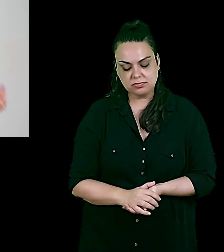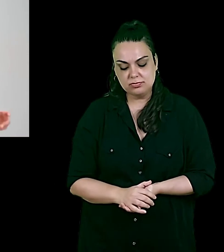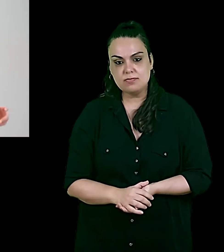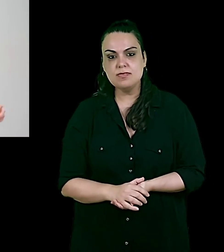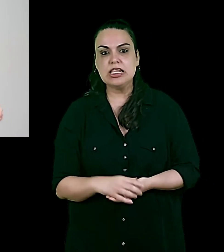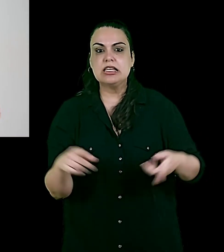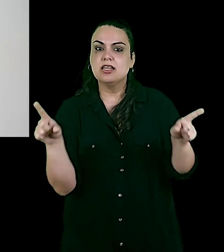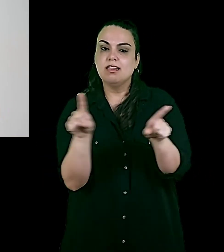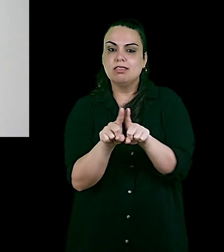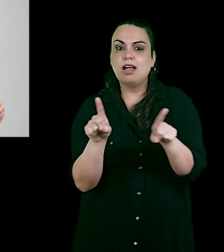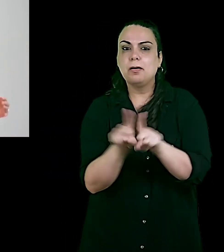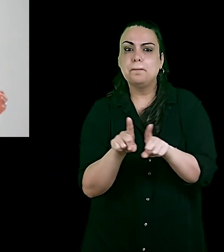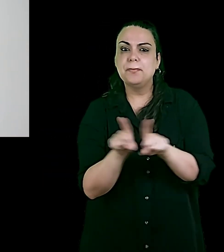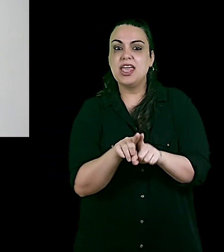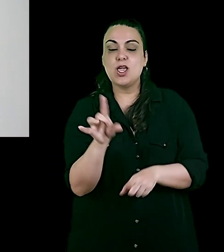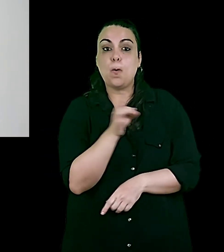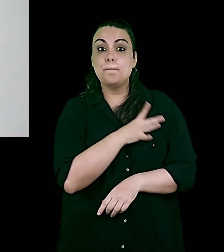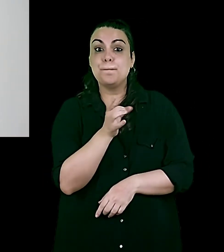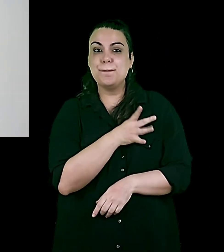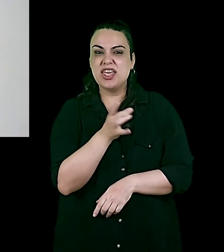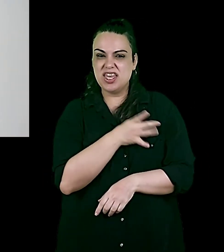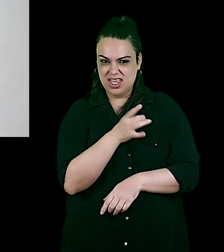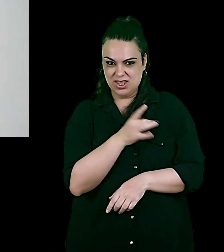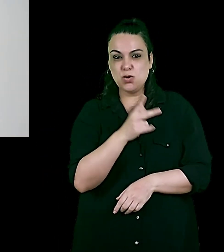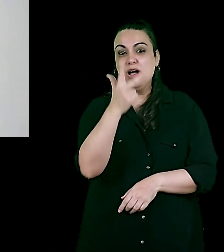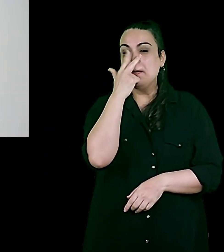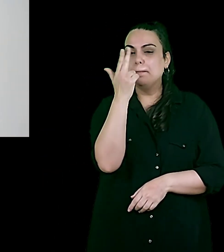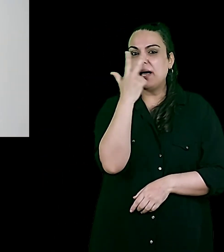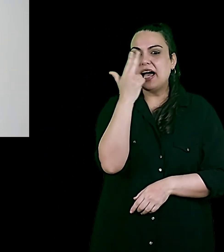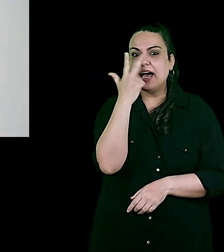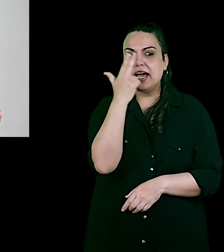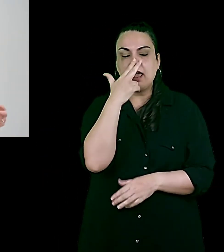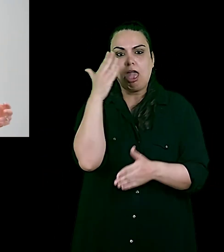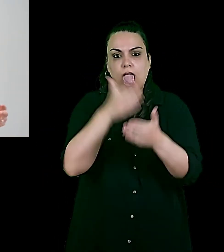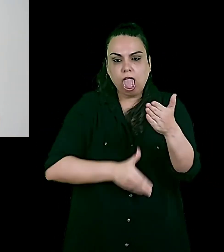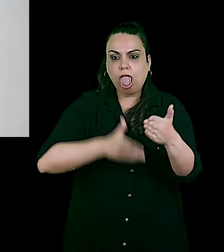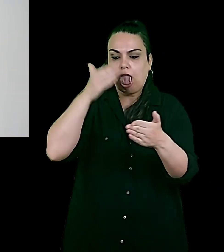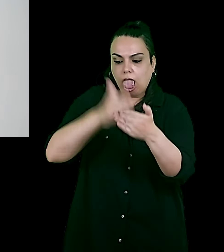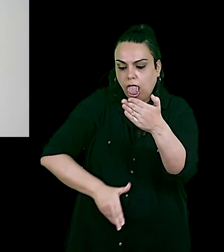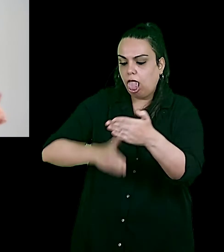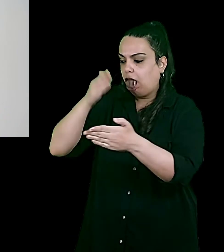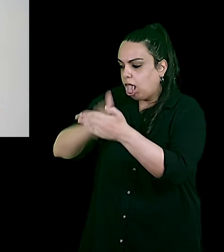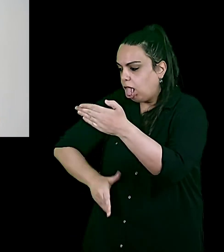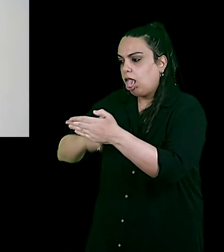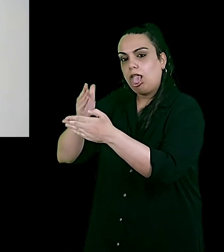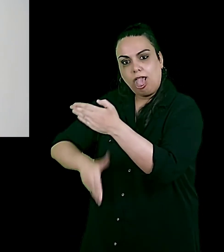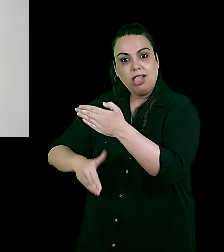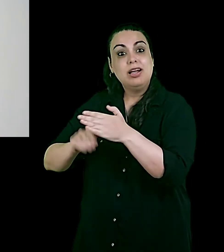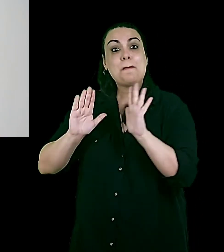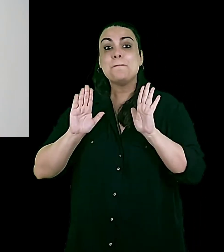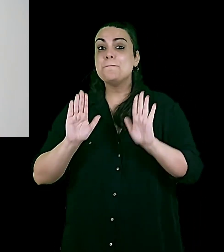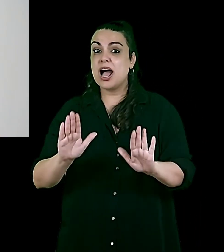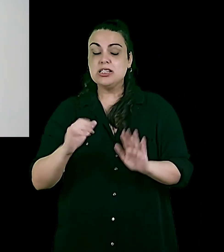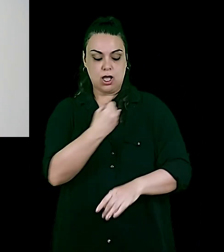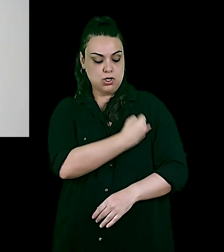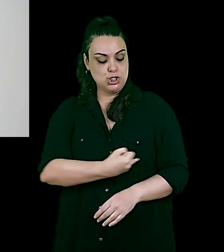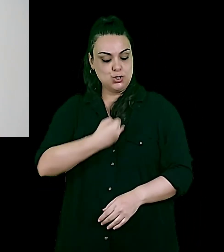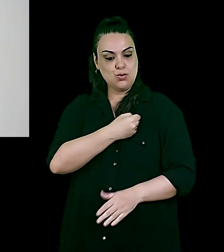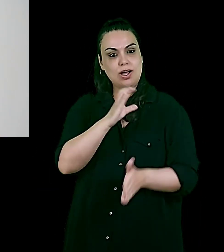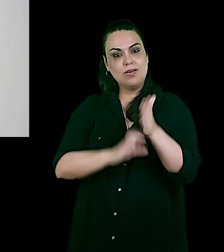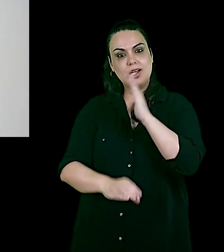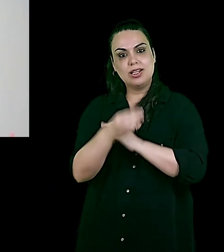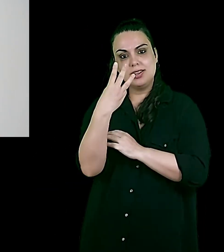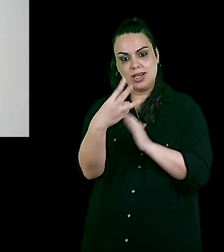o medo, ele na verdade, ele nos cerceia, né? Nos limita, mas não nos impede, é João